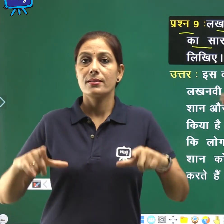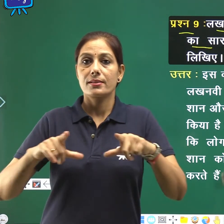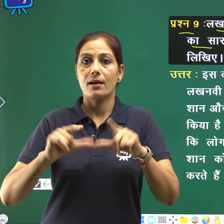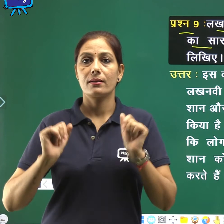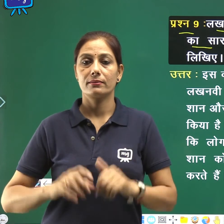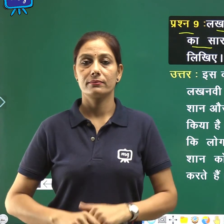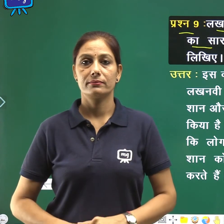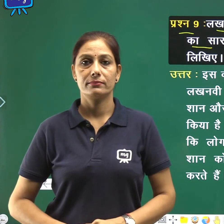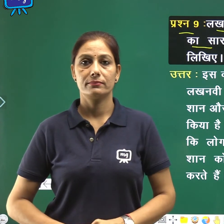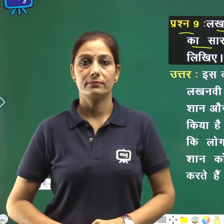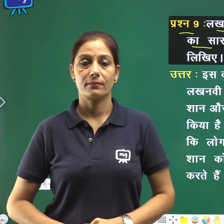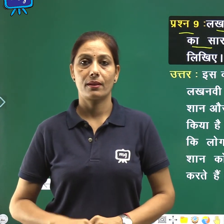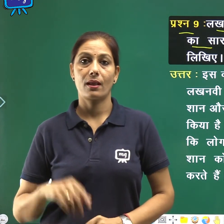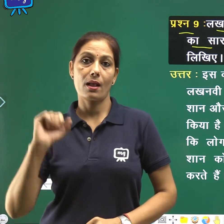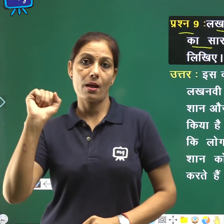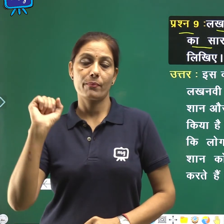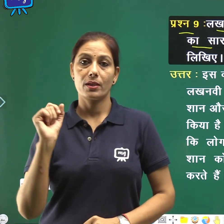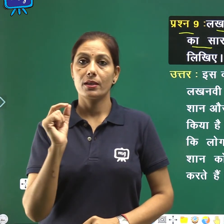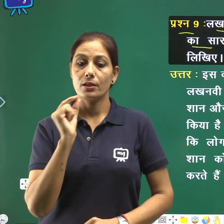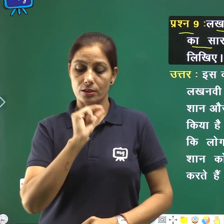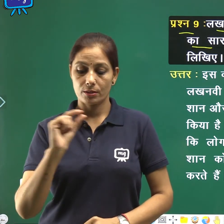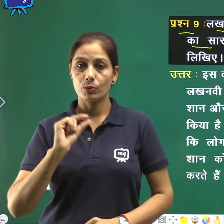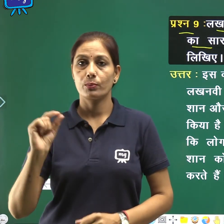सार अपने शब्दों में